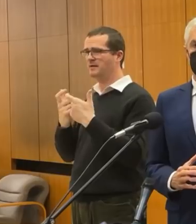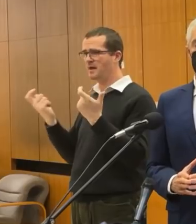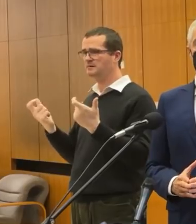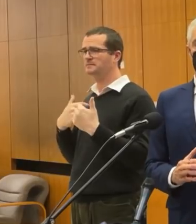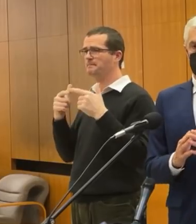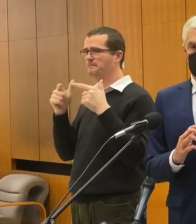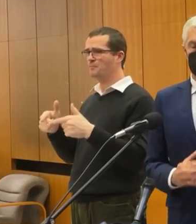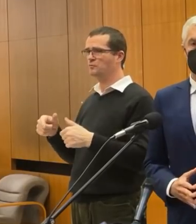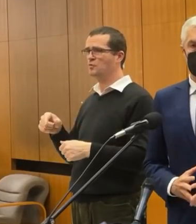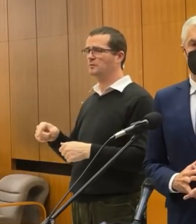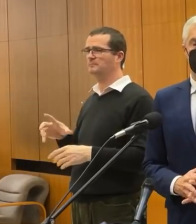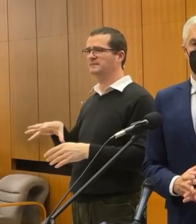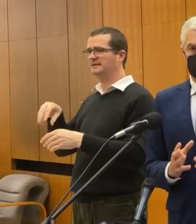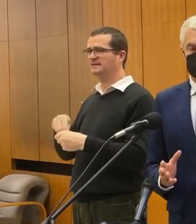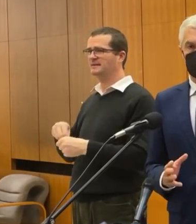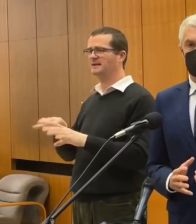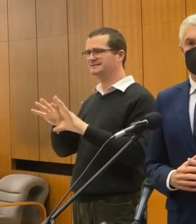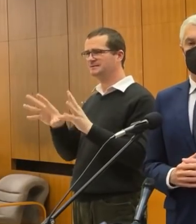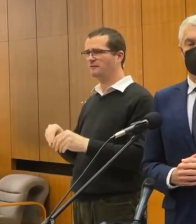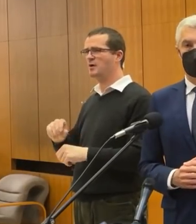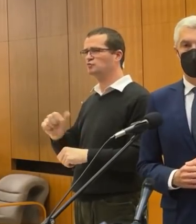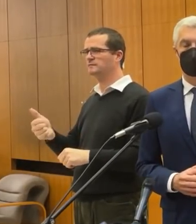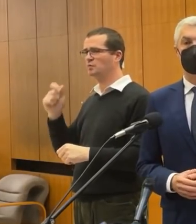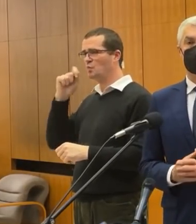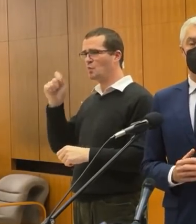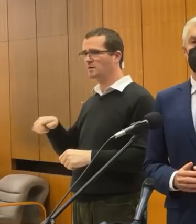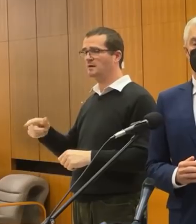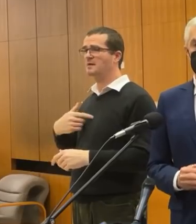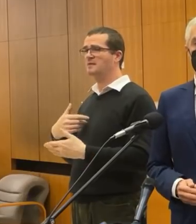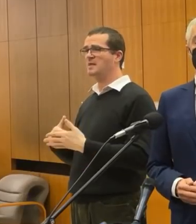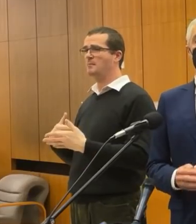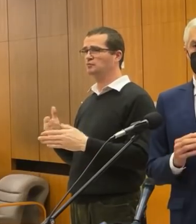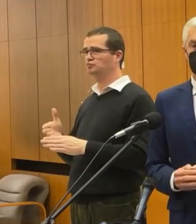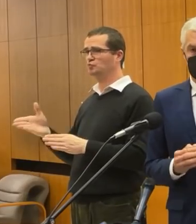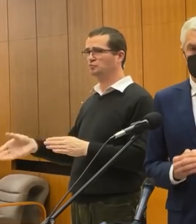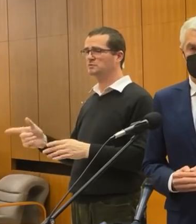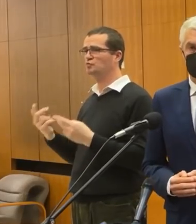jasné, že podporujeme integritu a suverenitu Ukrajiny. Je to náš najbližší